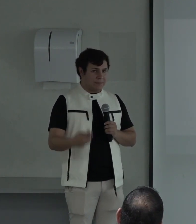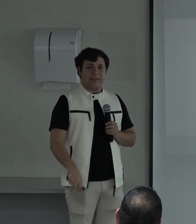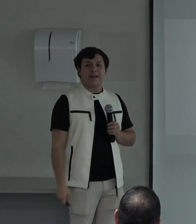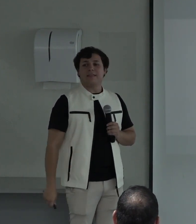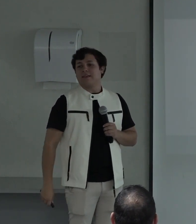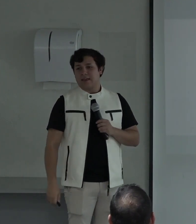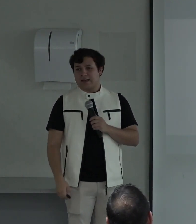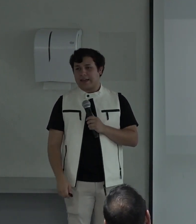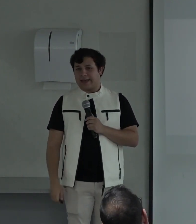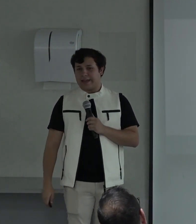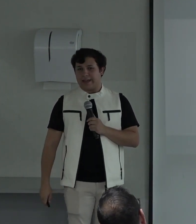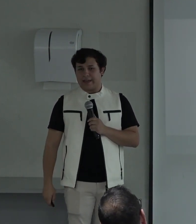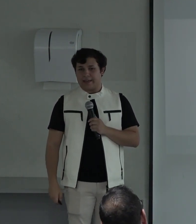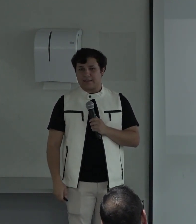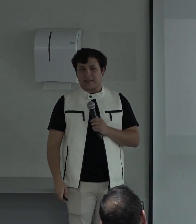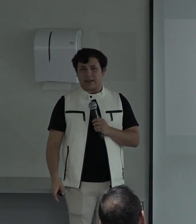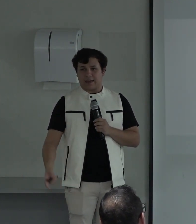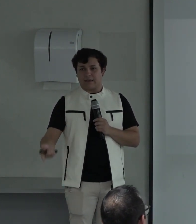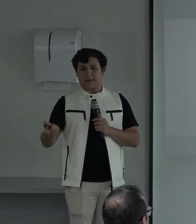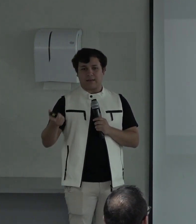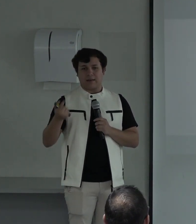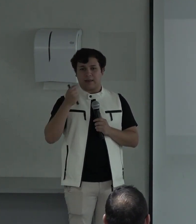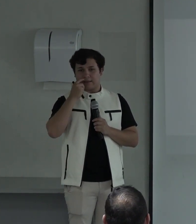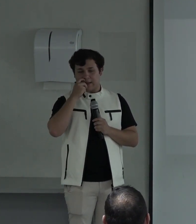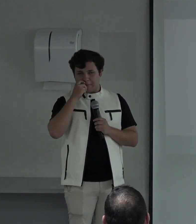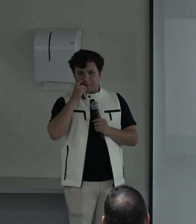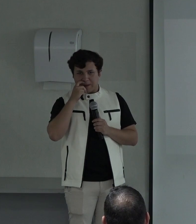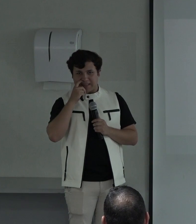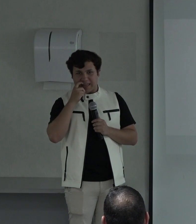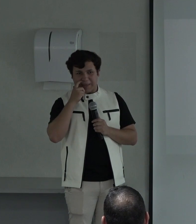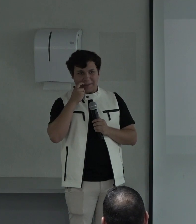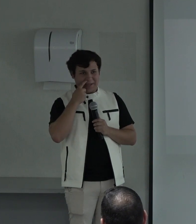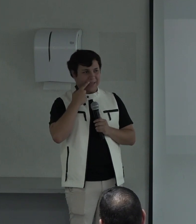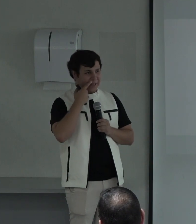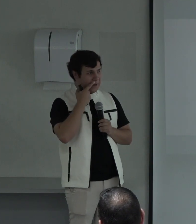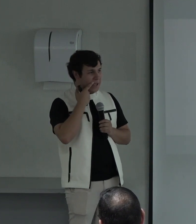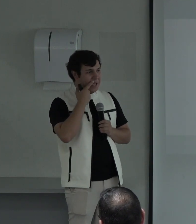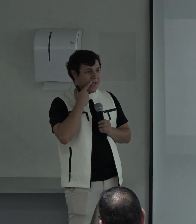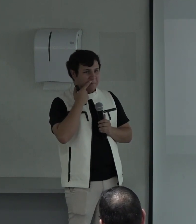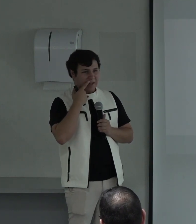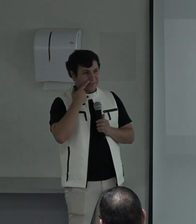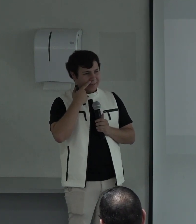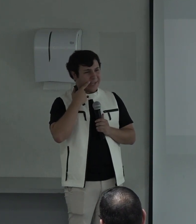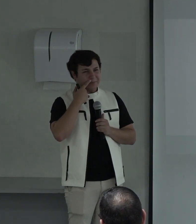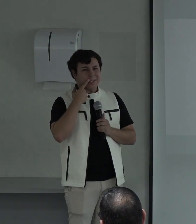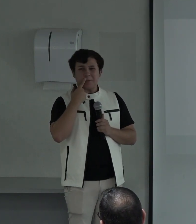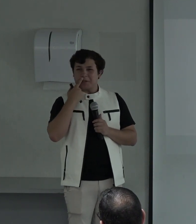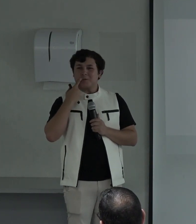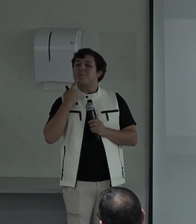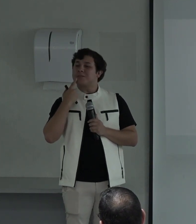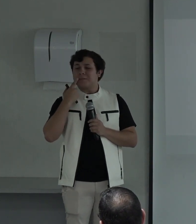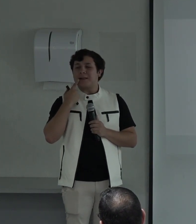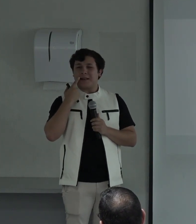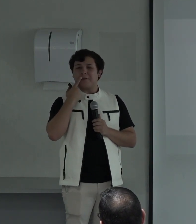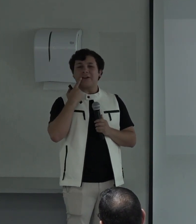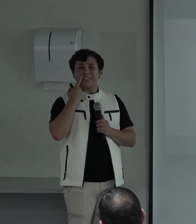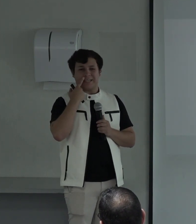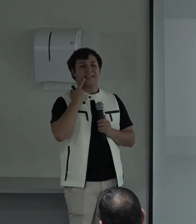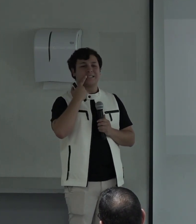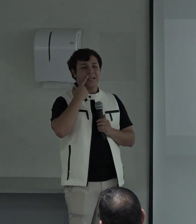actividad que teníamos planteada para el día de hoy, para explicar más o menos cómo se ve la lengua de señas.